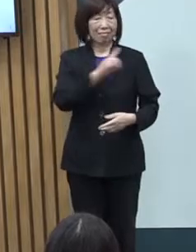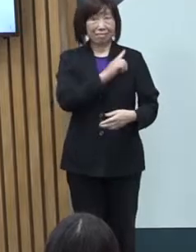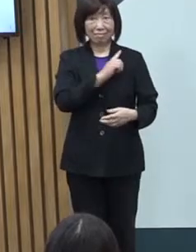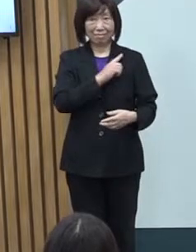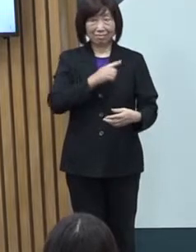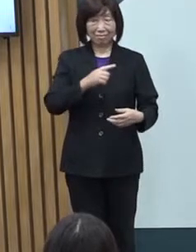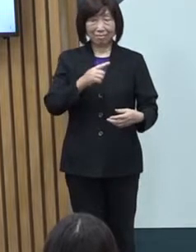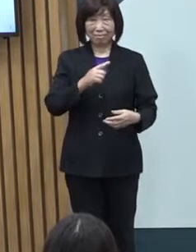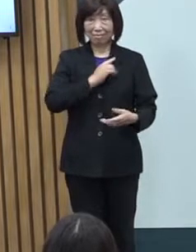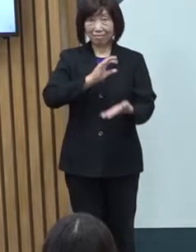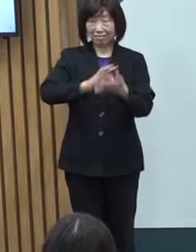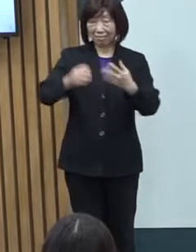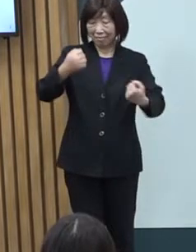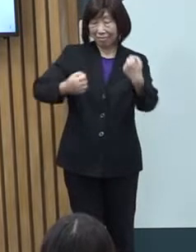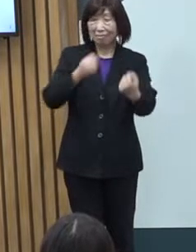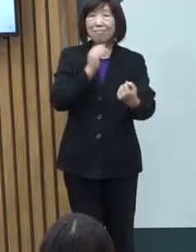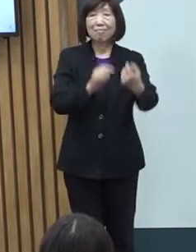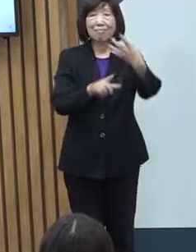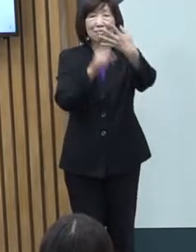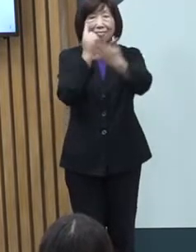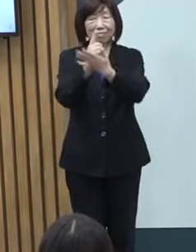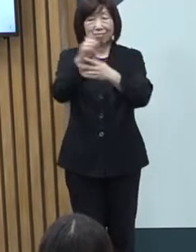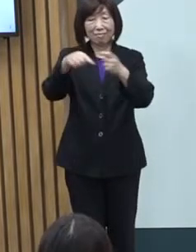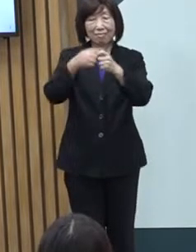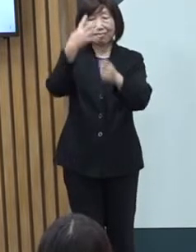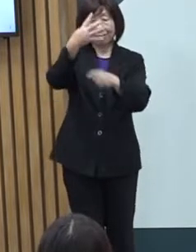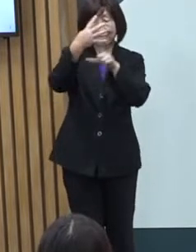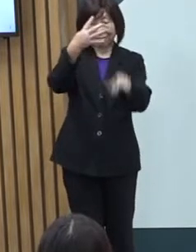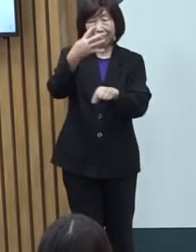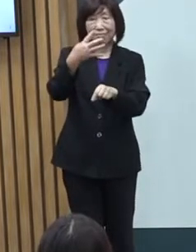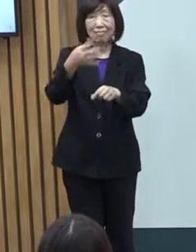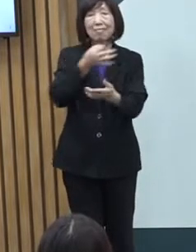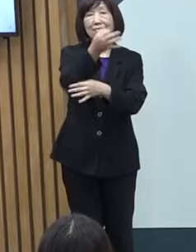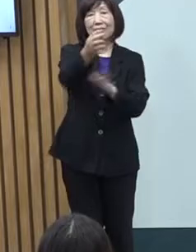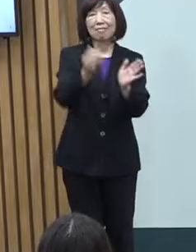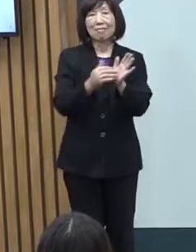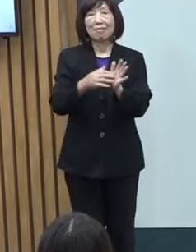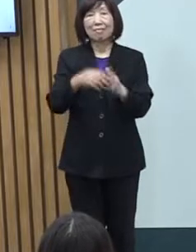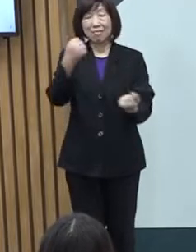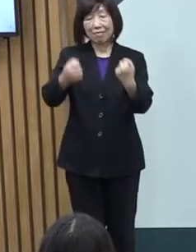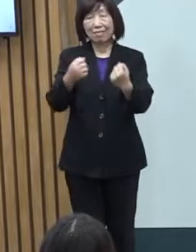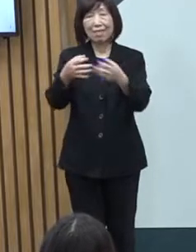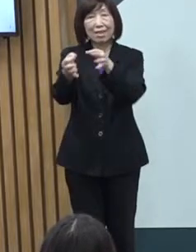呢已经在每年的4月份已经征收过了，那营业用车是分